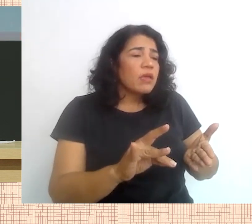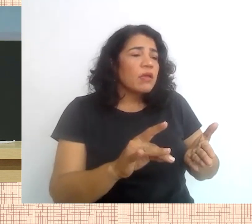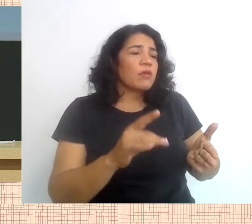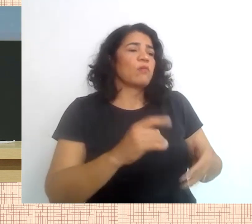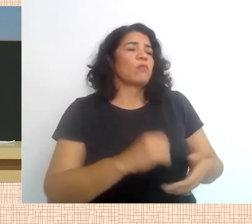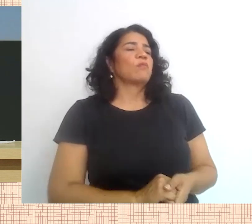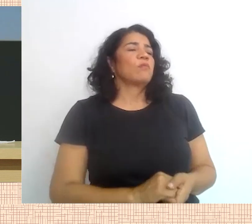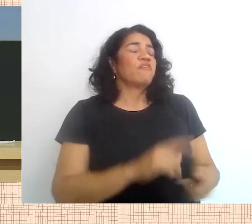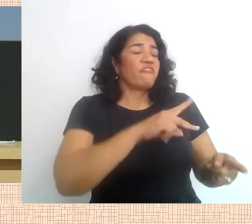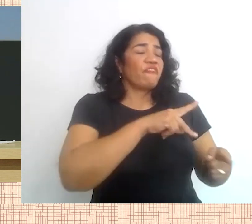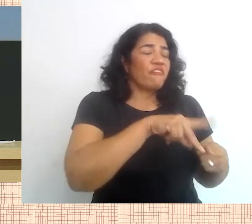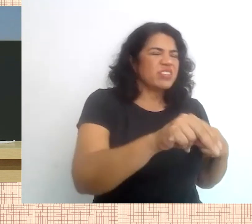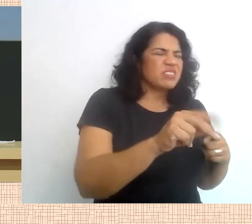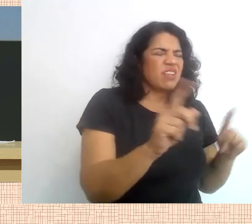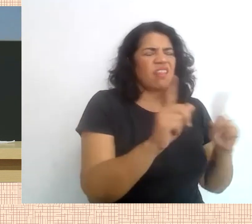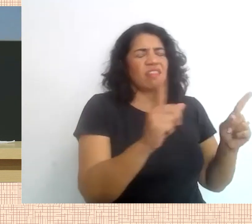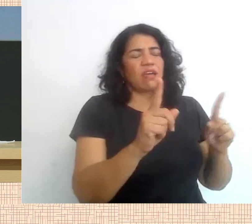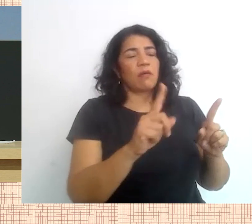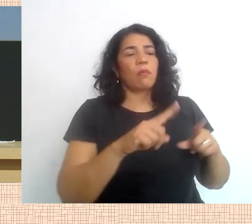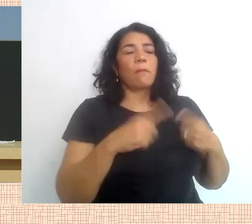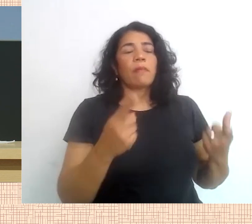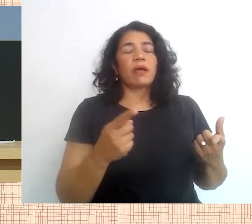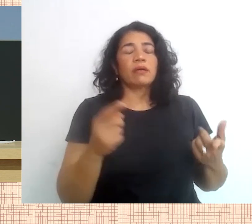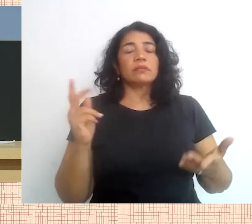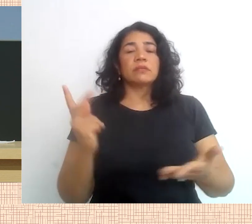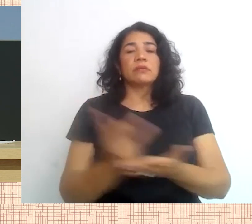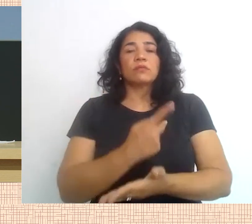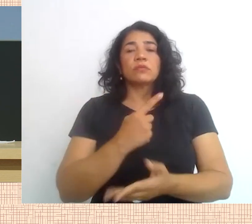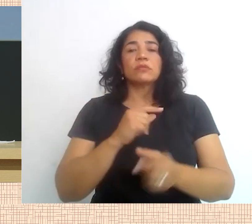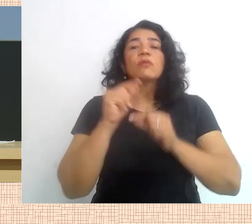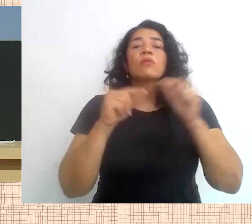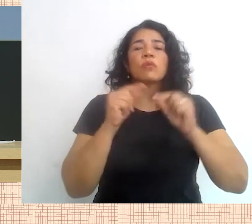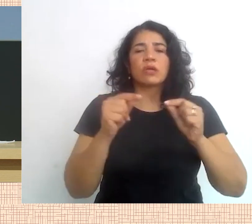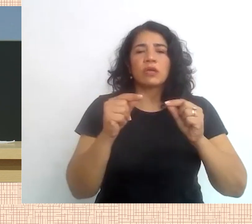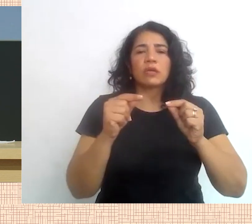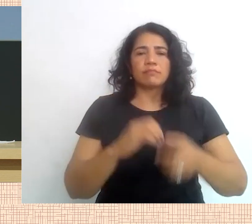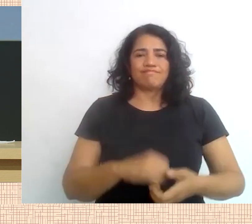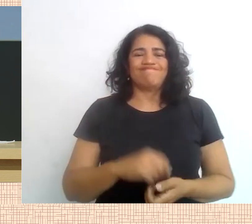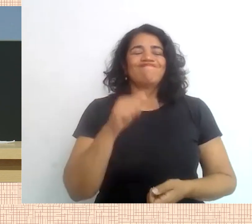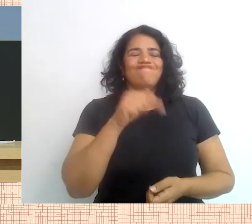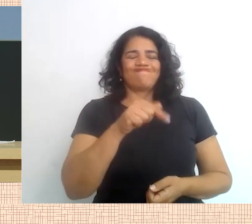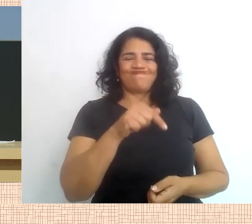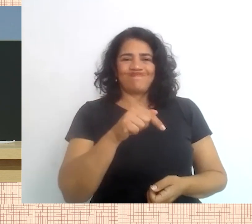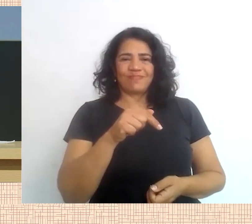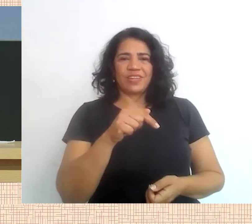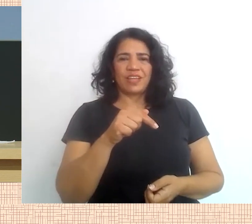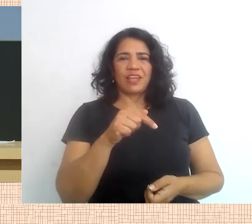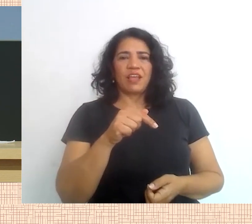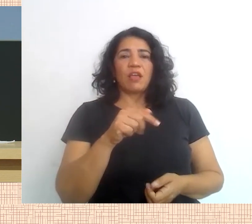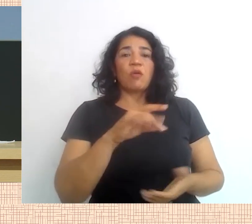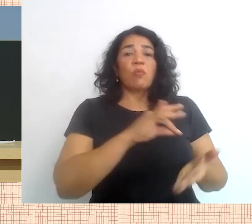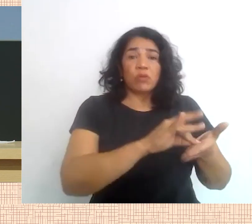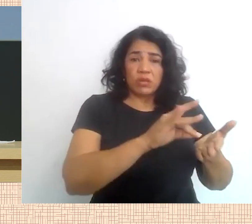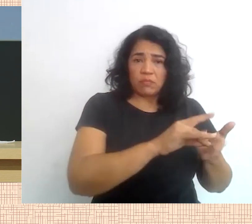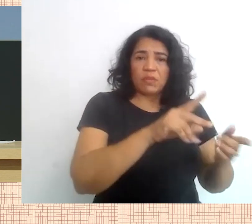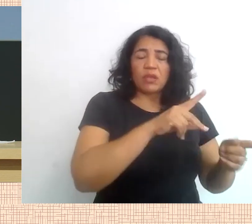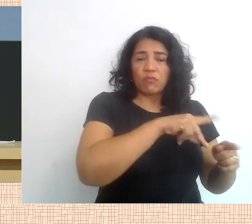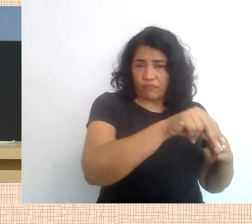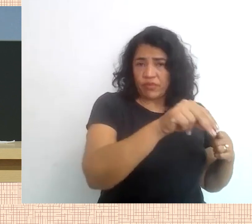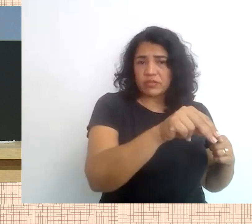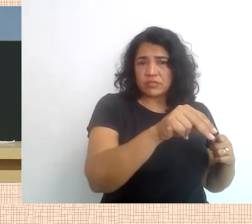aos gentios o evangelho das insondáveis riquezas de Cristo. Eu sou o